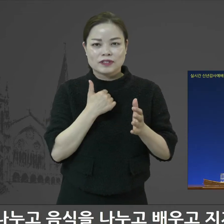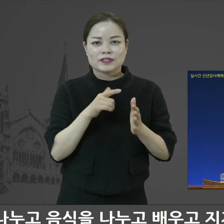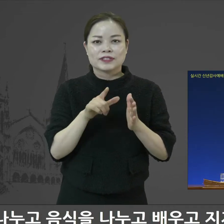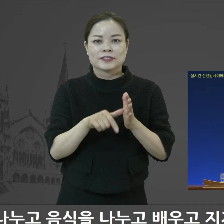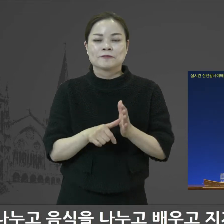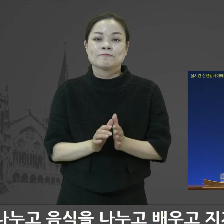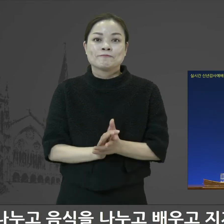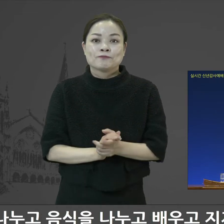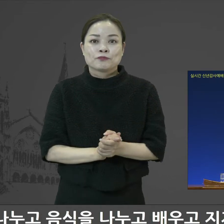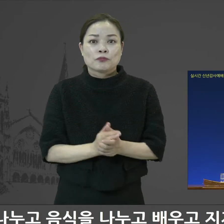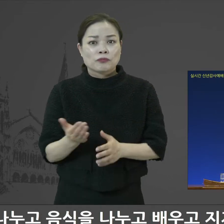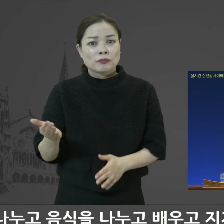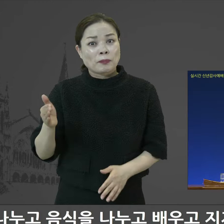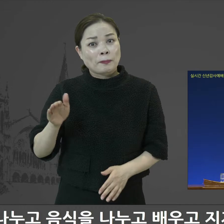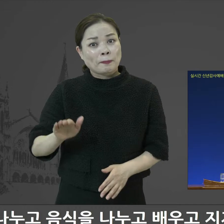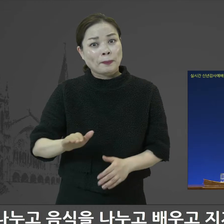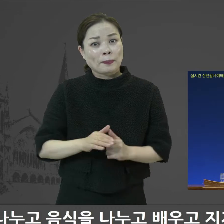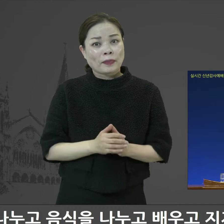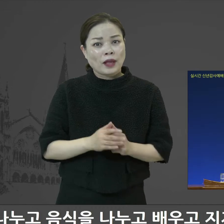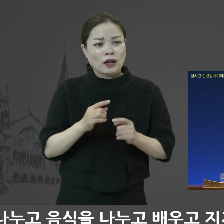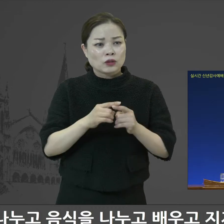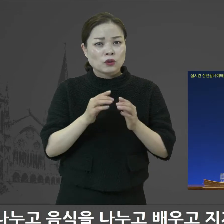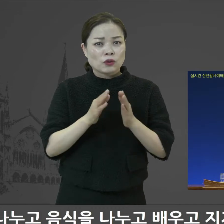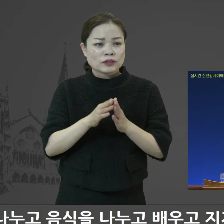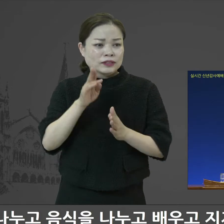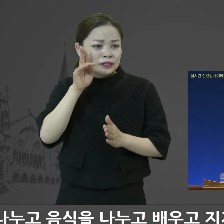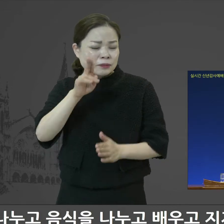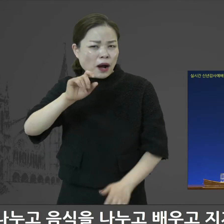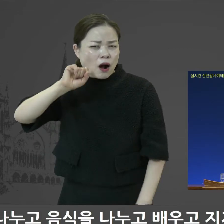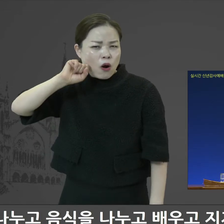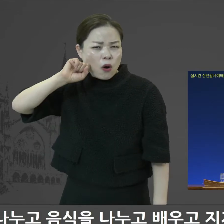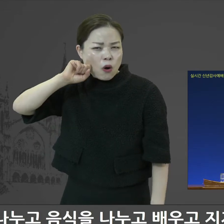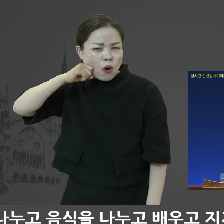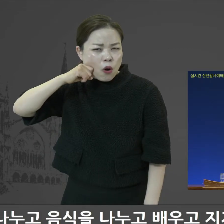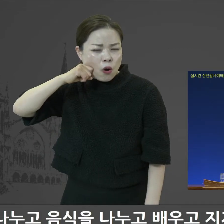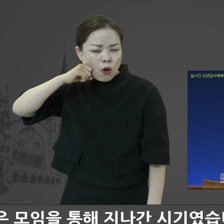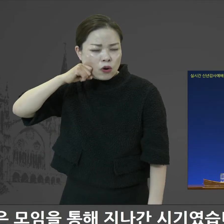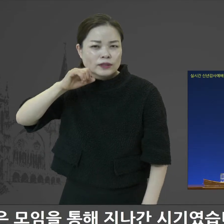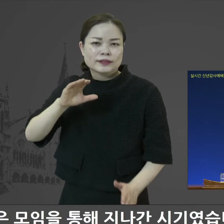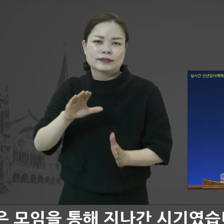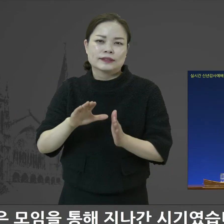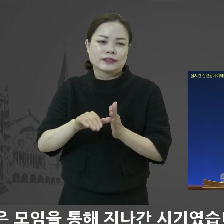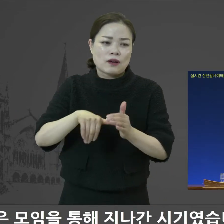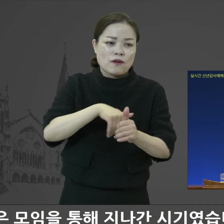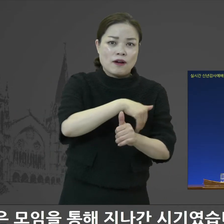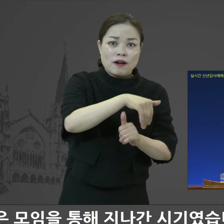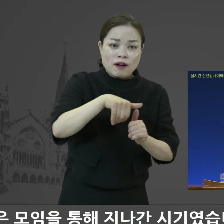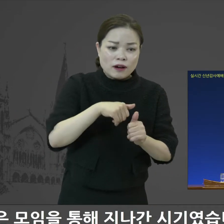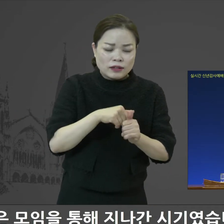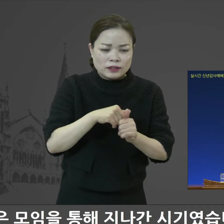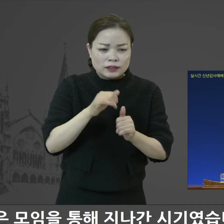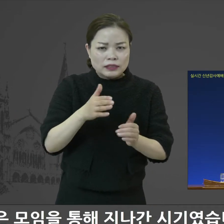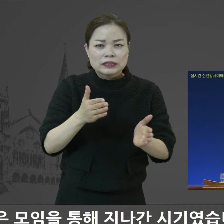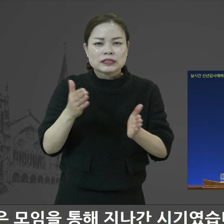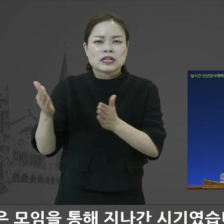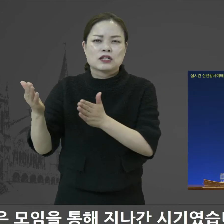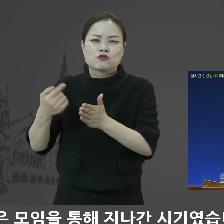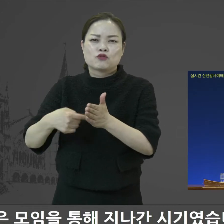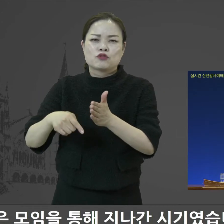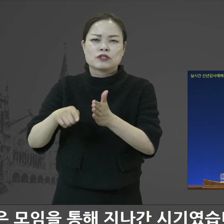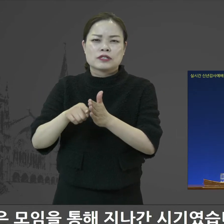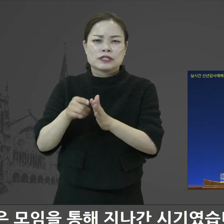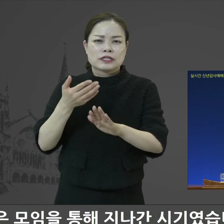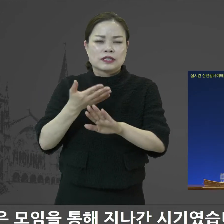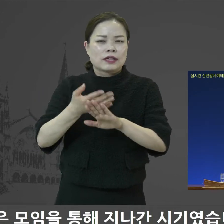시기였습니다. 그런데 교회가 극한 어려움의 계절을 맞이하여 이것을 지나가려면